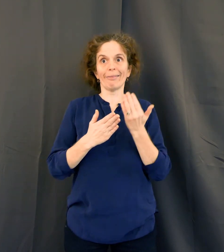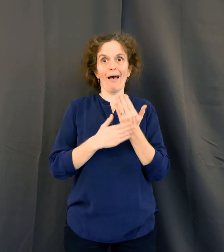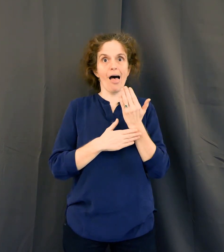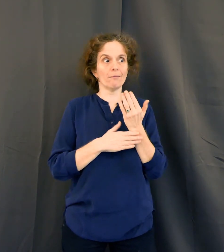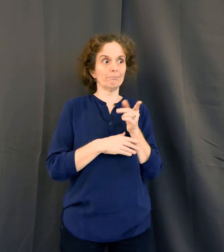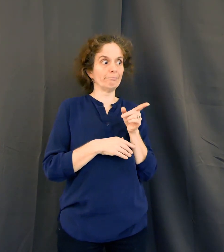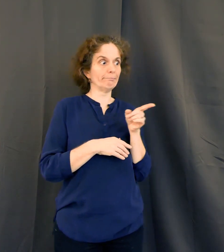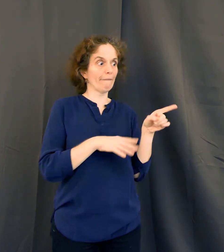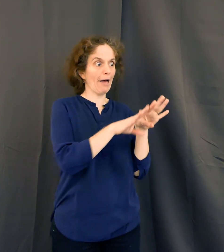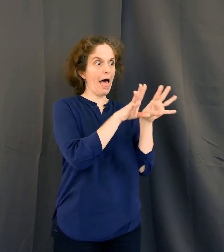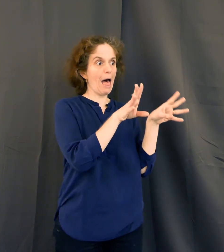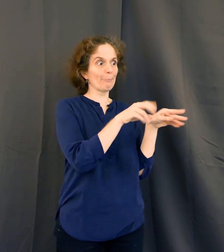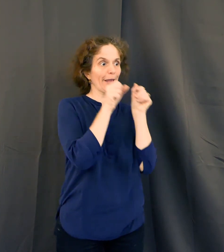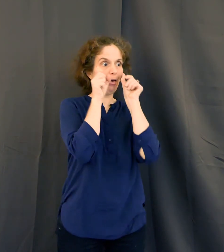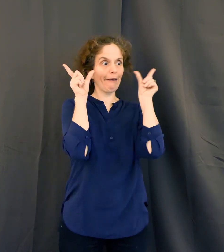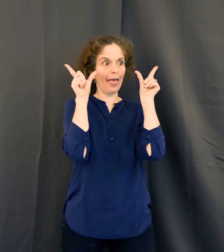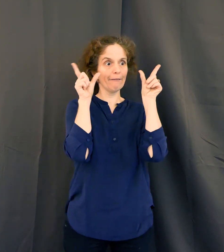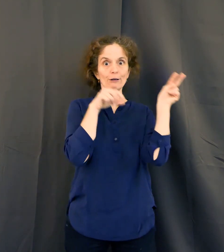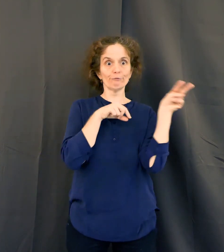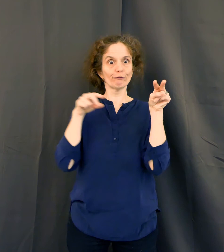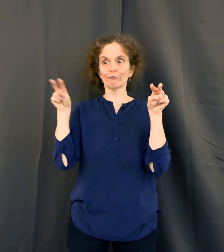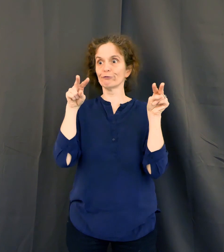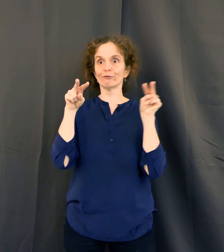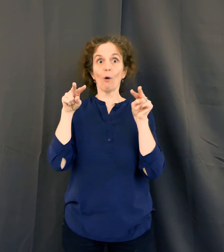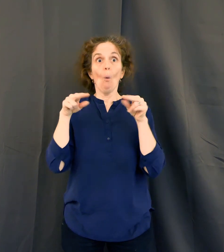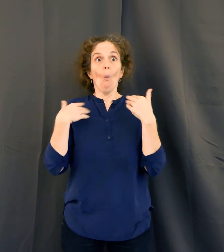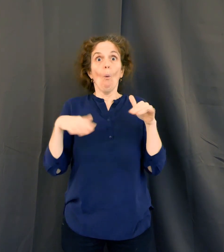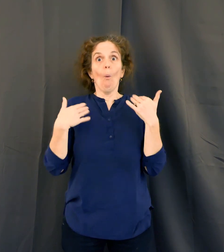Demain matin, je crois que la famille, quand elle va se réveiller,